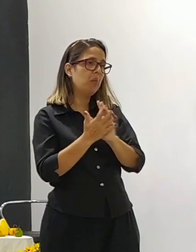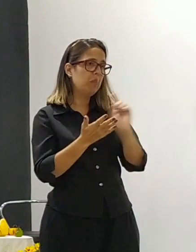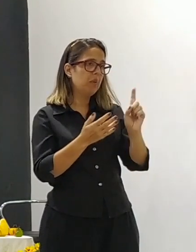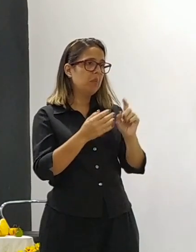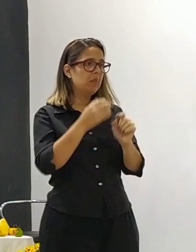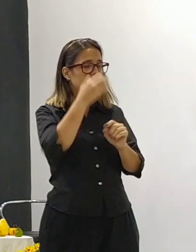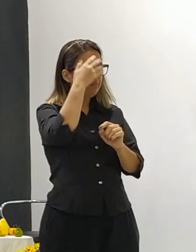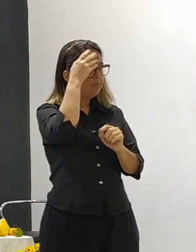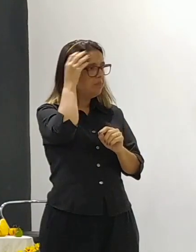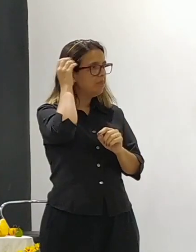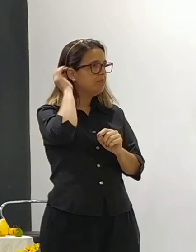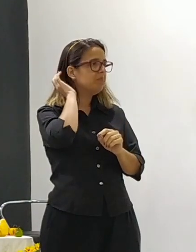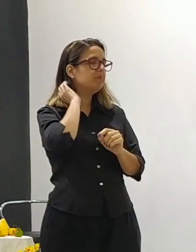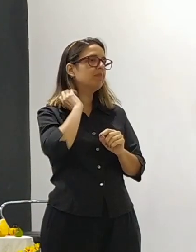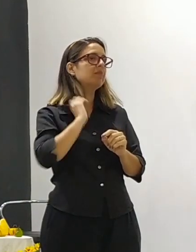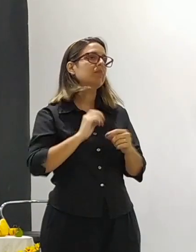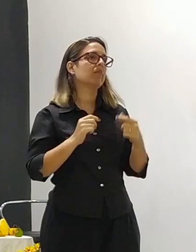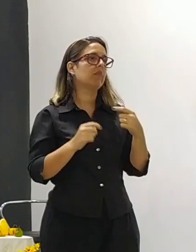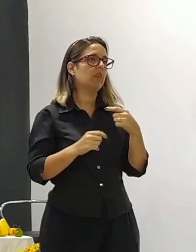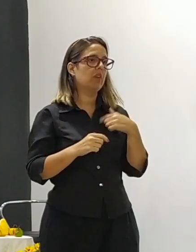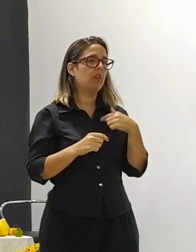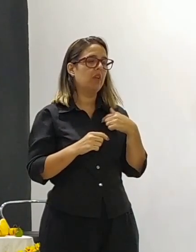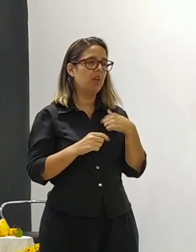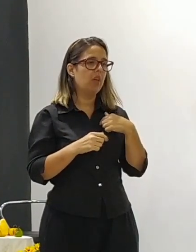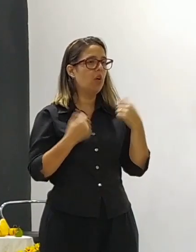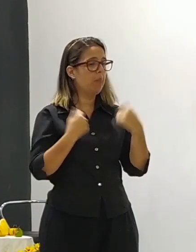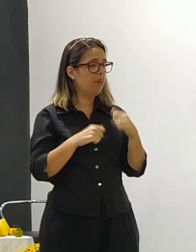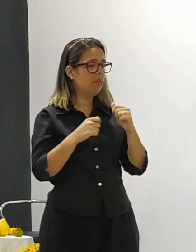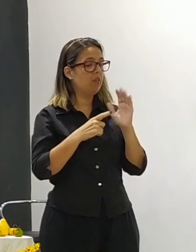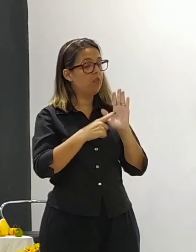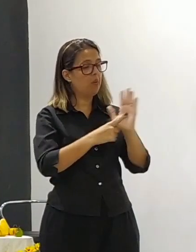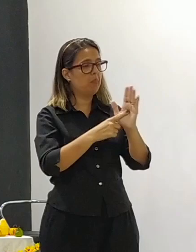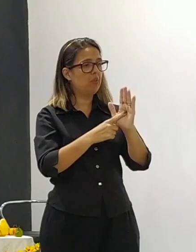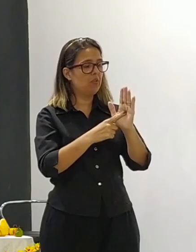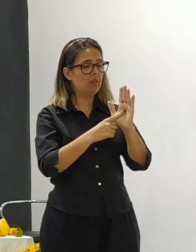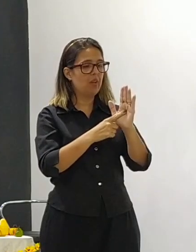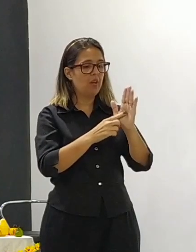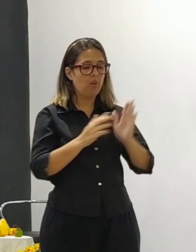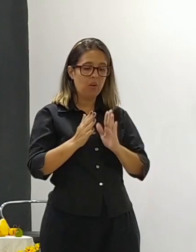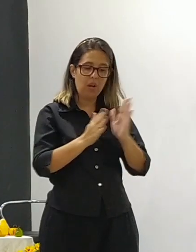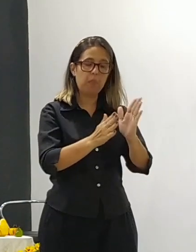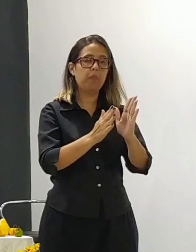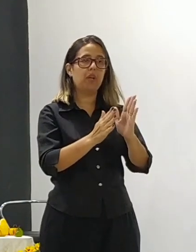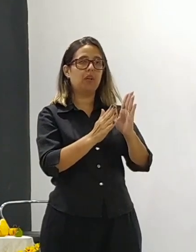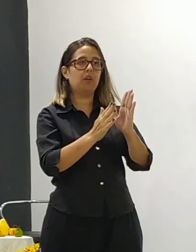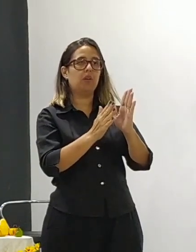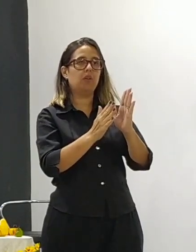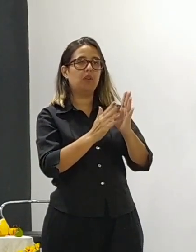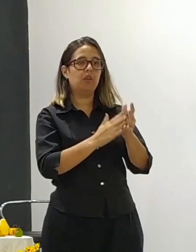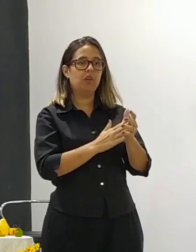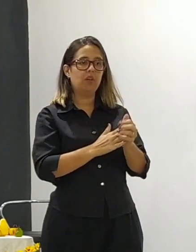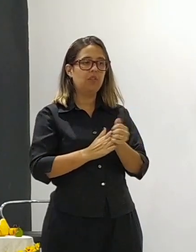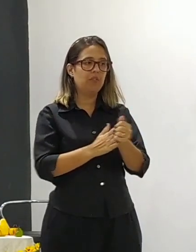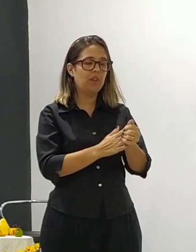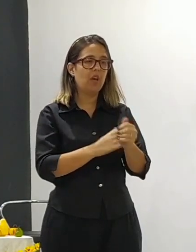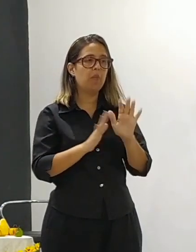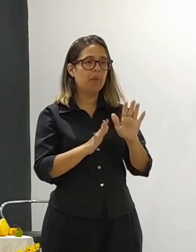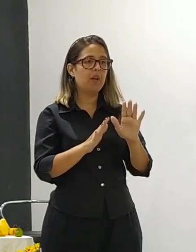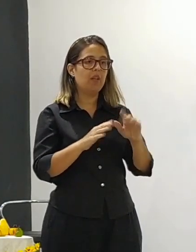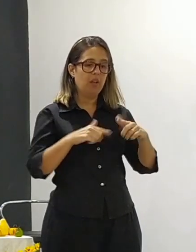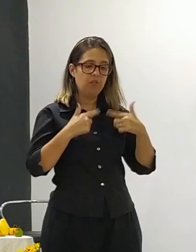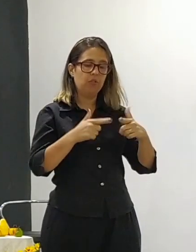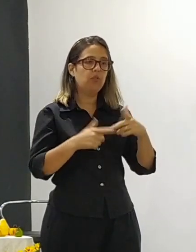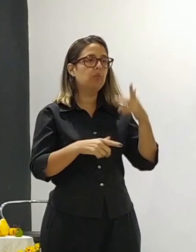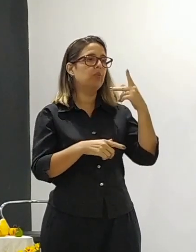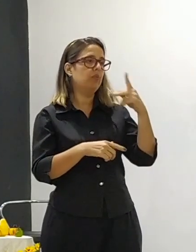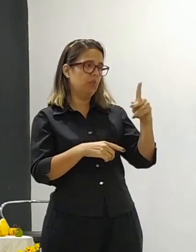a obrigação de te mostrar o caminho. Eu tenho a obrigação de te apontar a direção. Mas quem vai fazer é